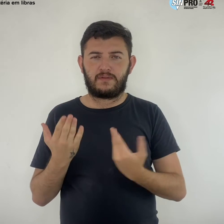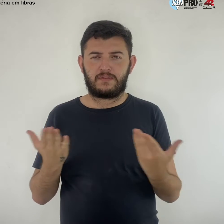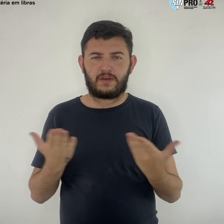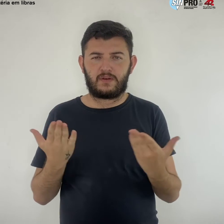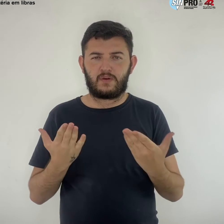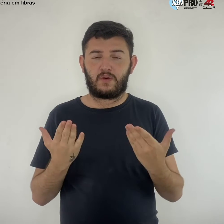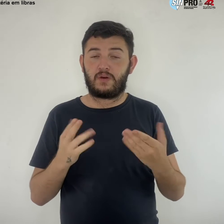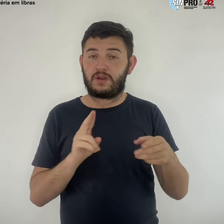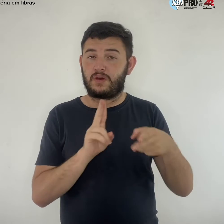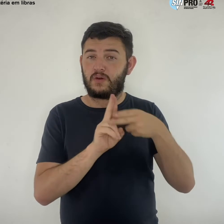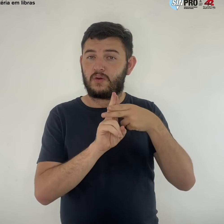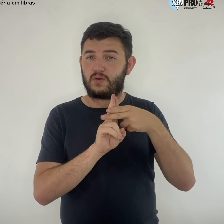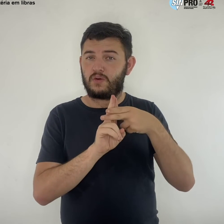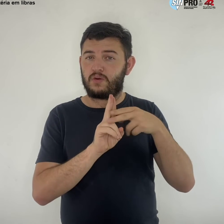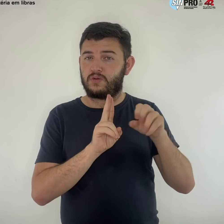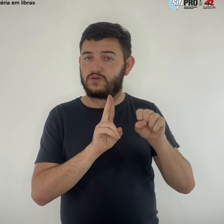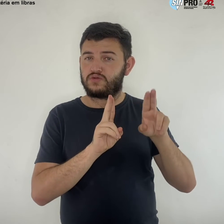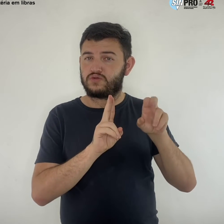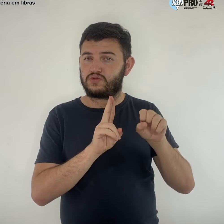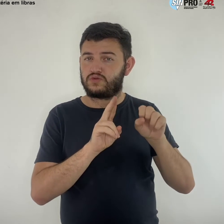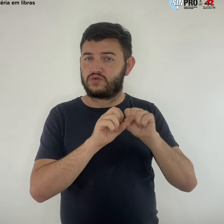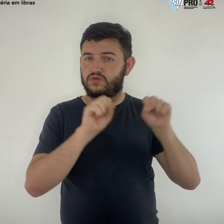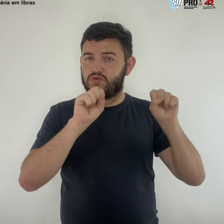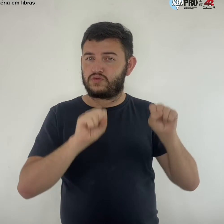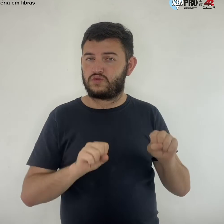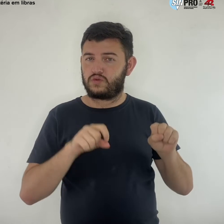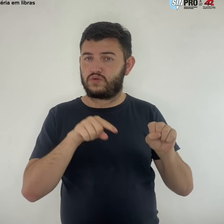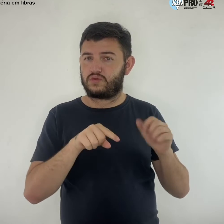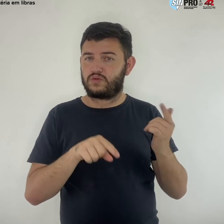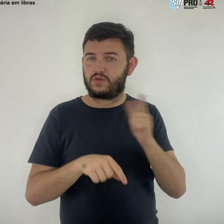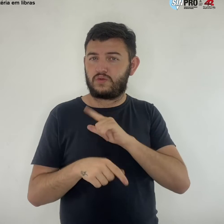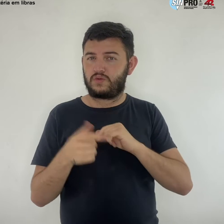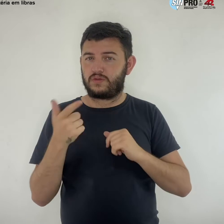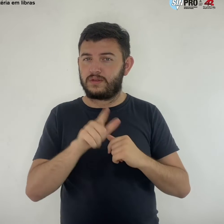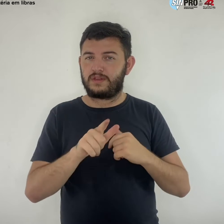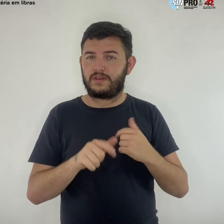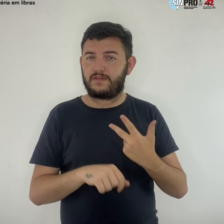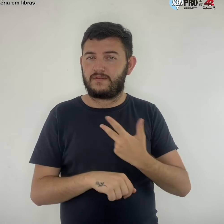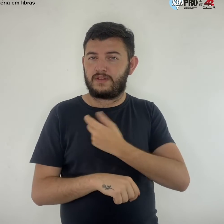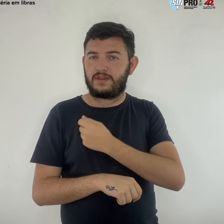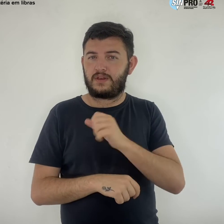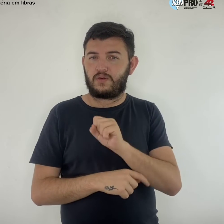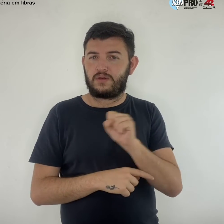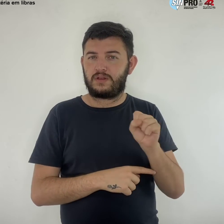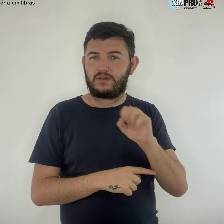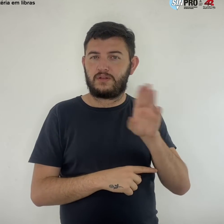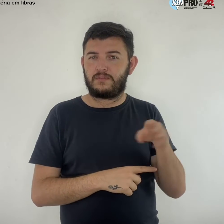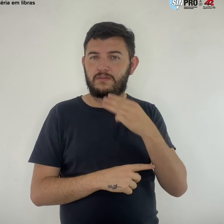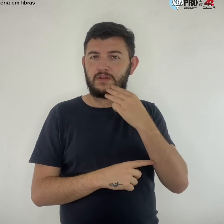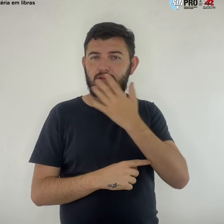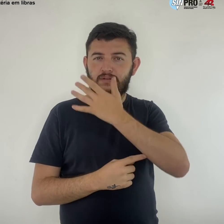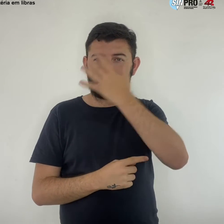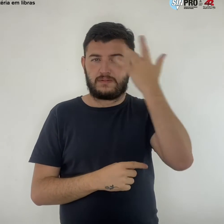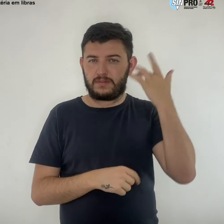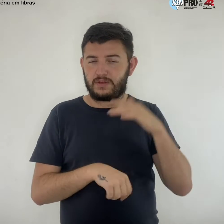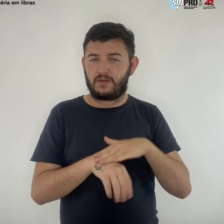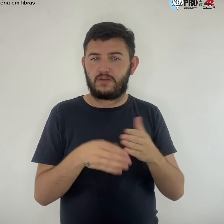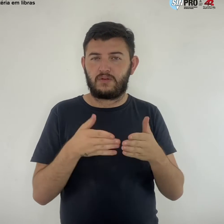verdade, o nosso Sistema Único de Saúde conseguiu vacinar 88 milhões de